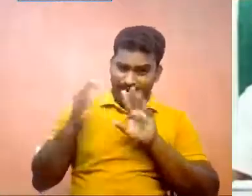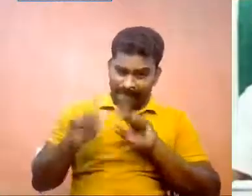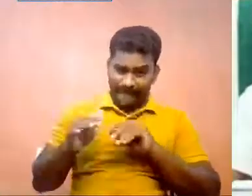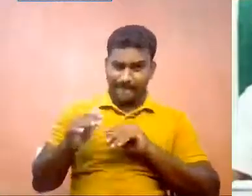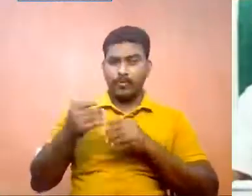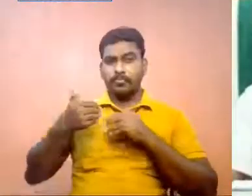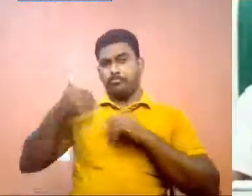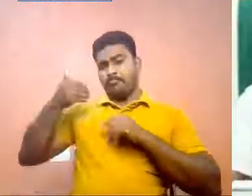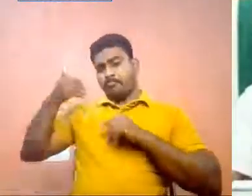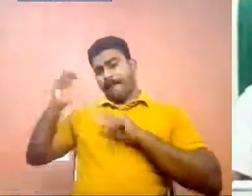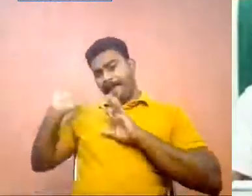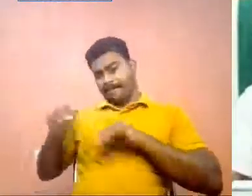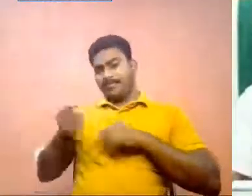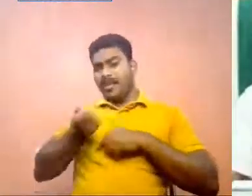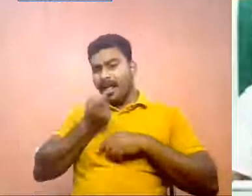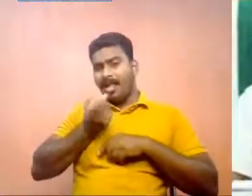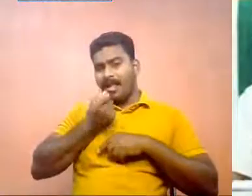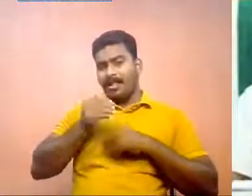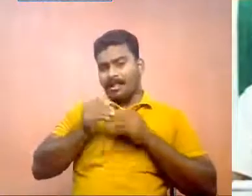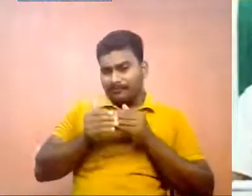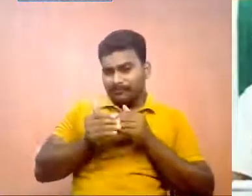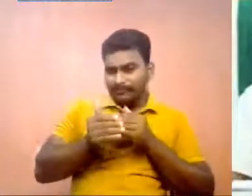തുടർ ചികിത്സ ആവശ്യമായ